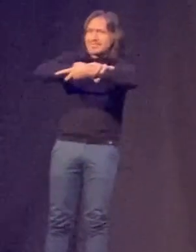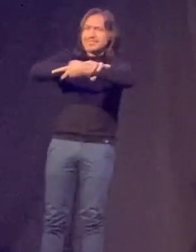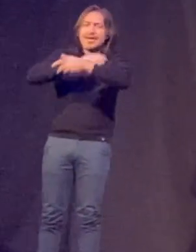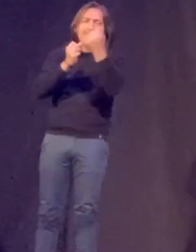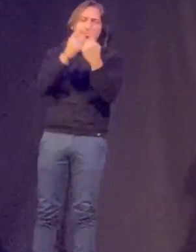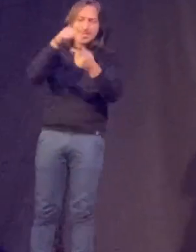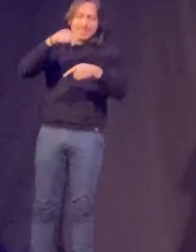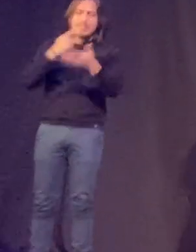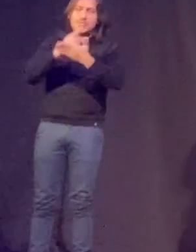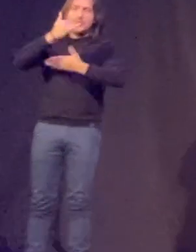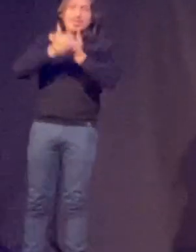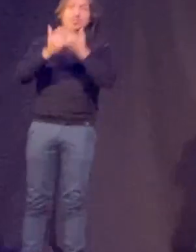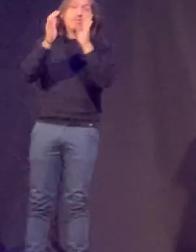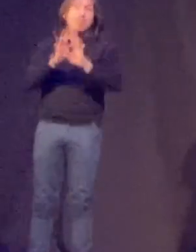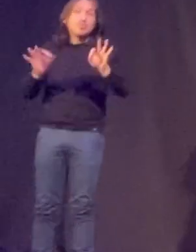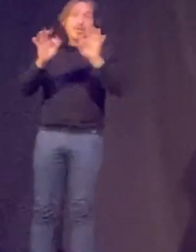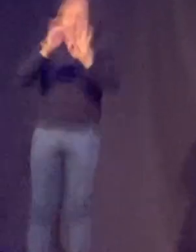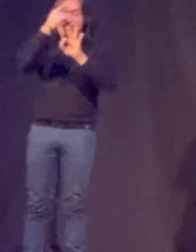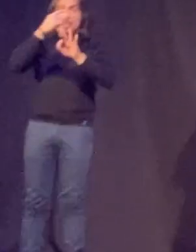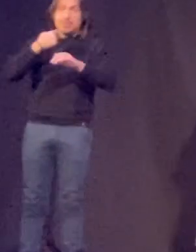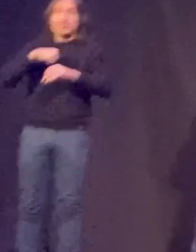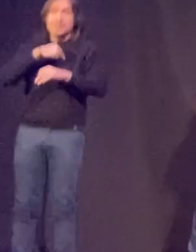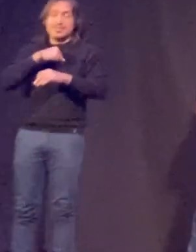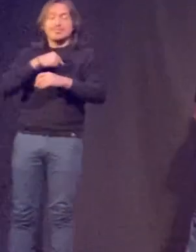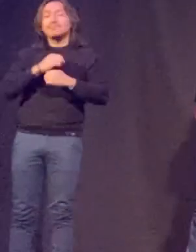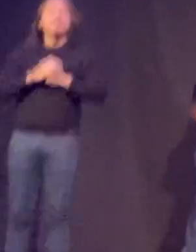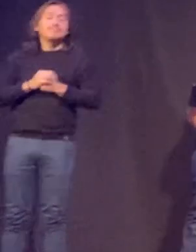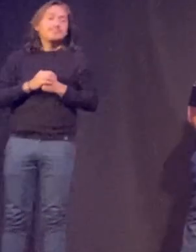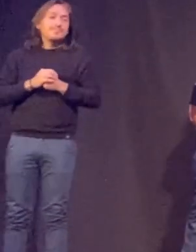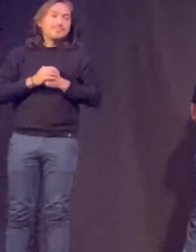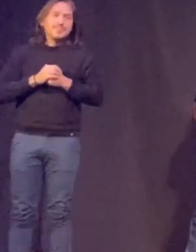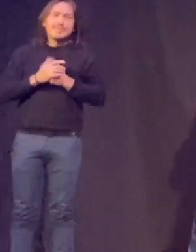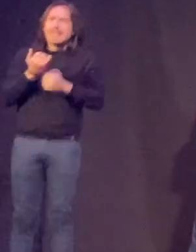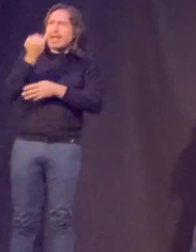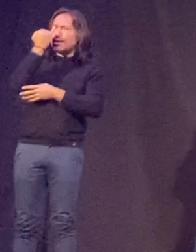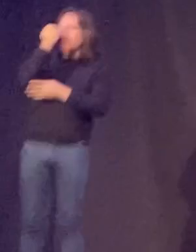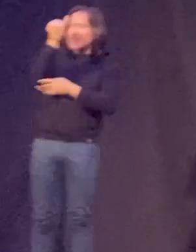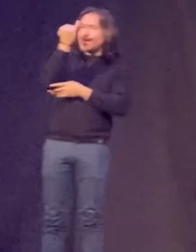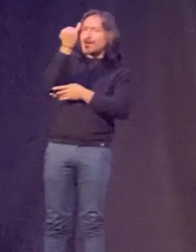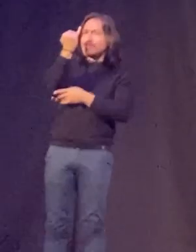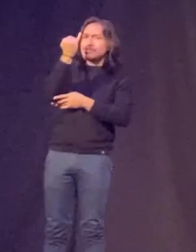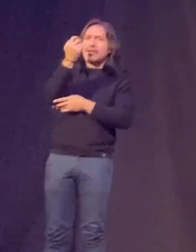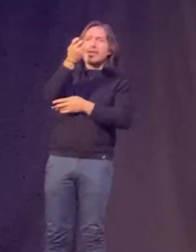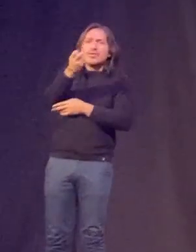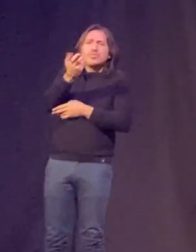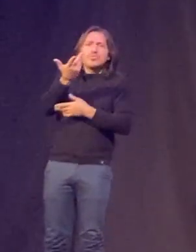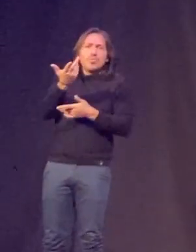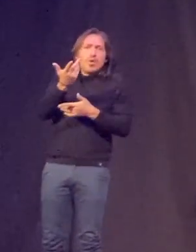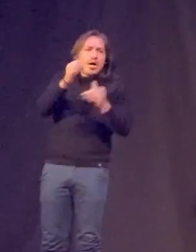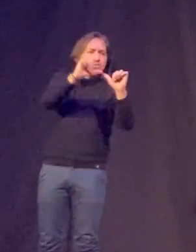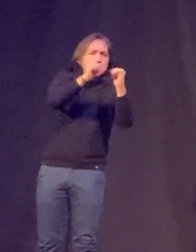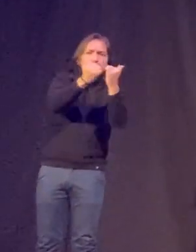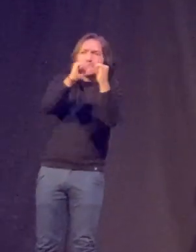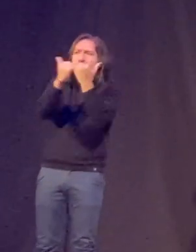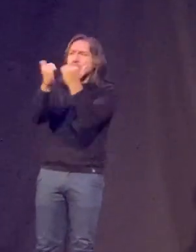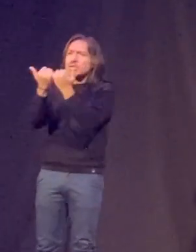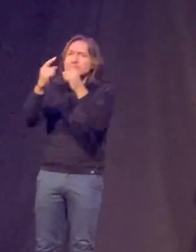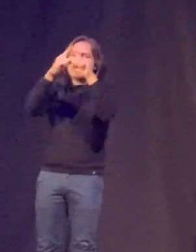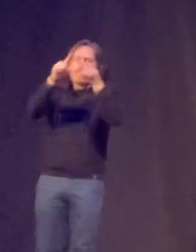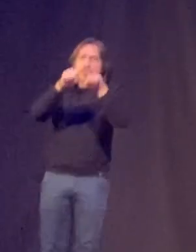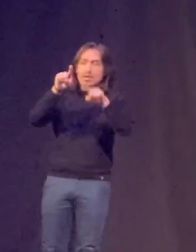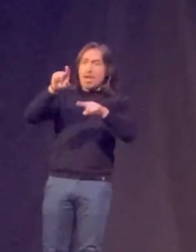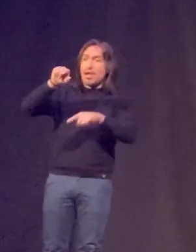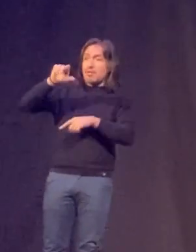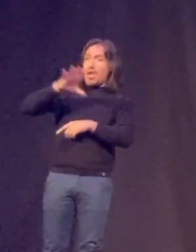este proyecto, muy importantes para nosotros. Y la idea es honrar el trabajo de las organizaciones que están en este